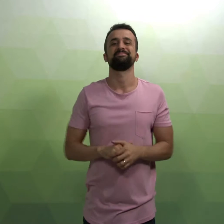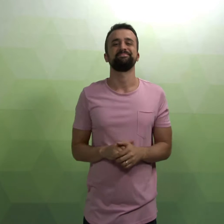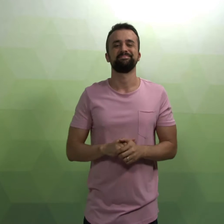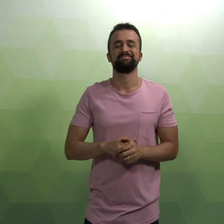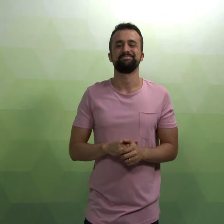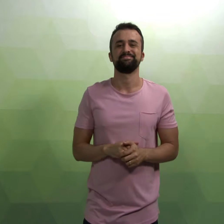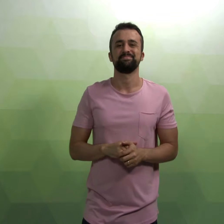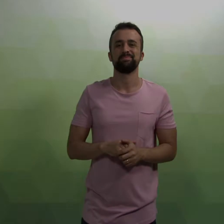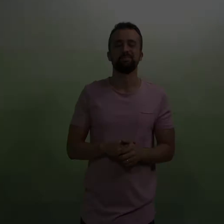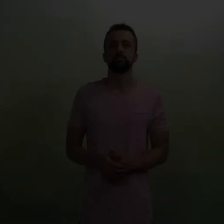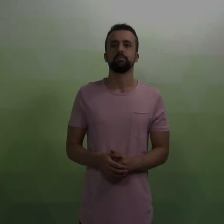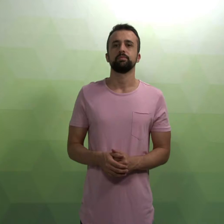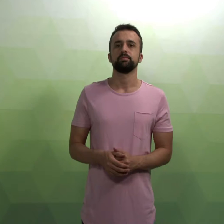anterior. Lembram-se?